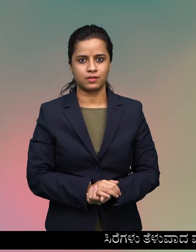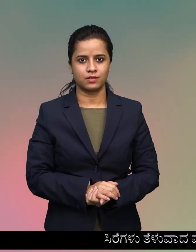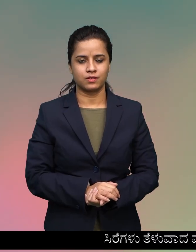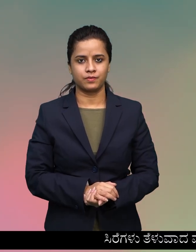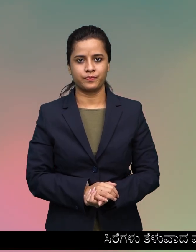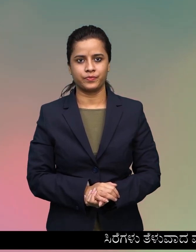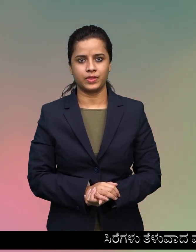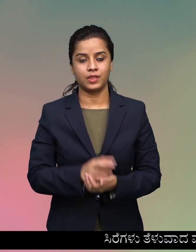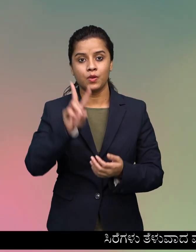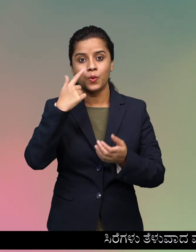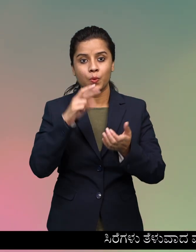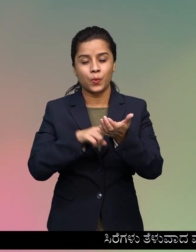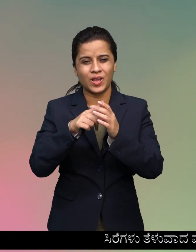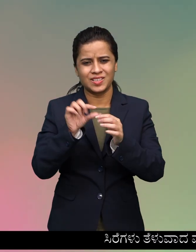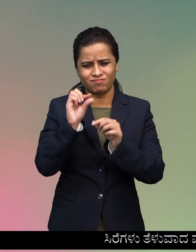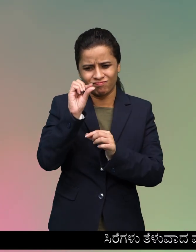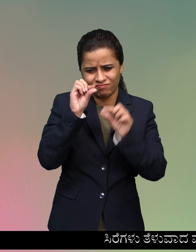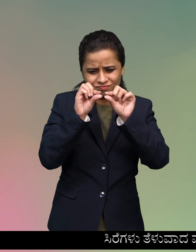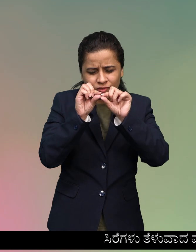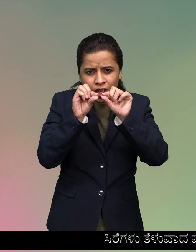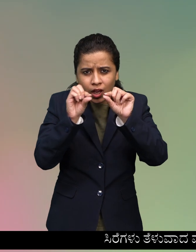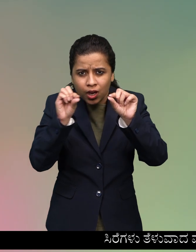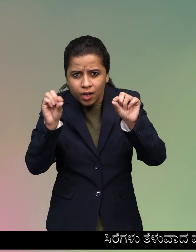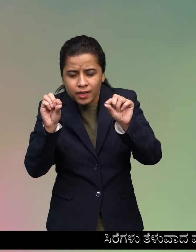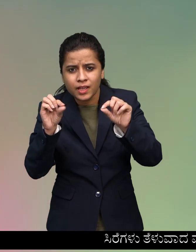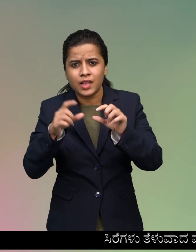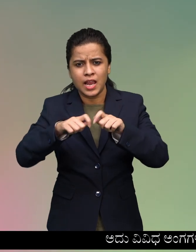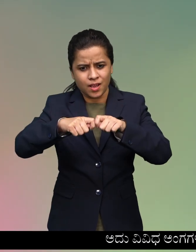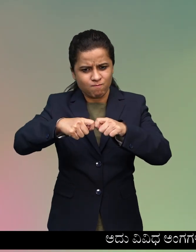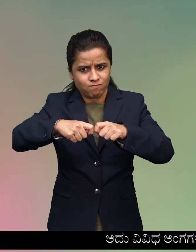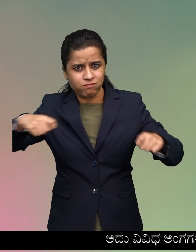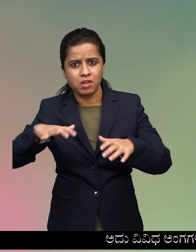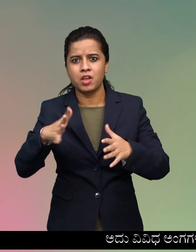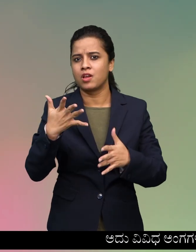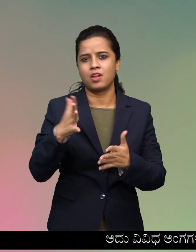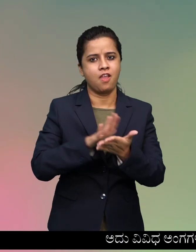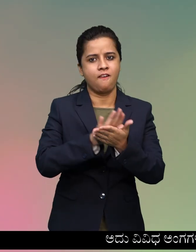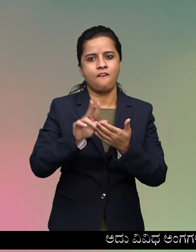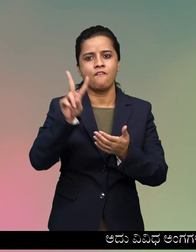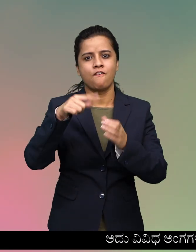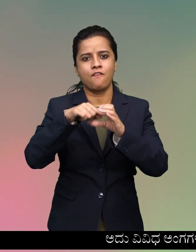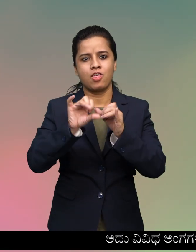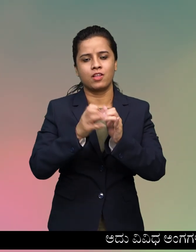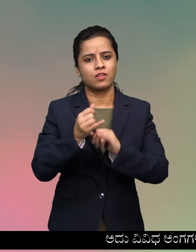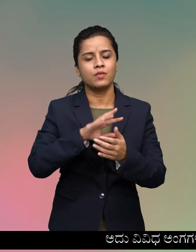ಸಿರೆಗಳು ತೆಳುವಾದ ಮತ್ತು ಸ್ಥಿತಿಸ್ಥಾಪಕವಲ್ಲದ ನಾಳಗಳಾಗಿವೆ. ಅದು ವಿವಿಧ ಅಂಗಗಳಿಂದ ಹೃದಯಕ್ಕೆ